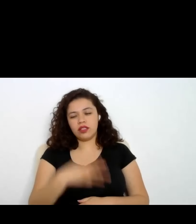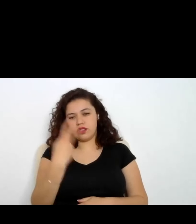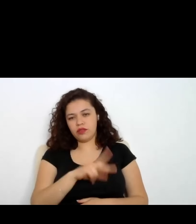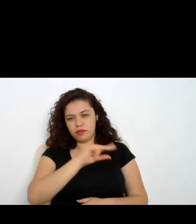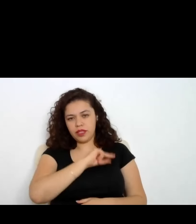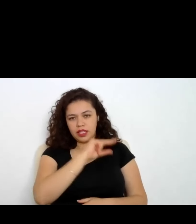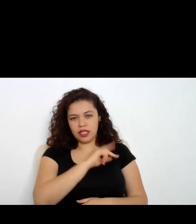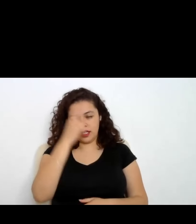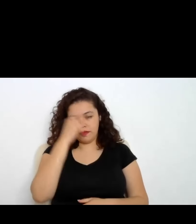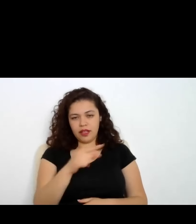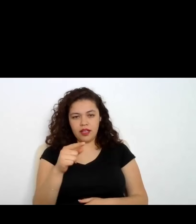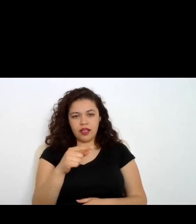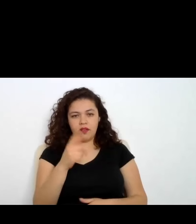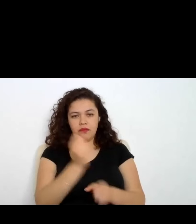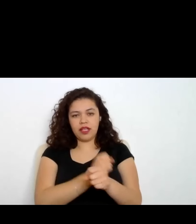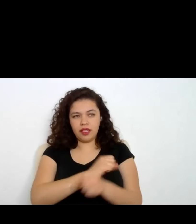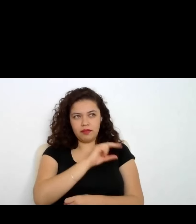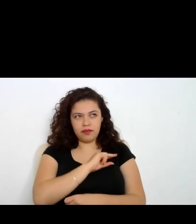privacidad.